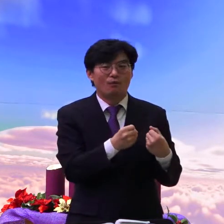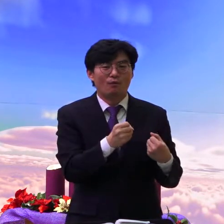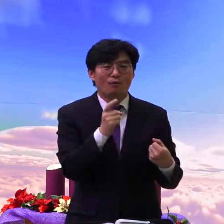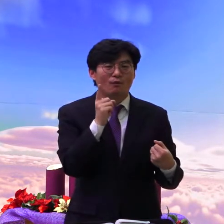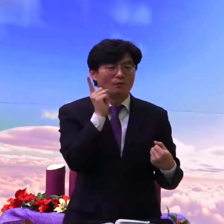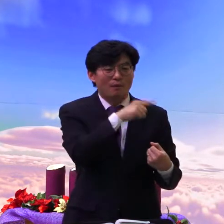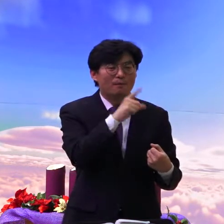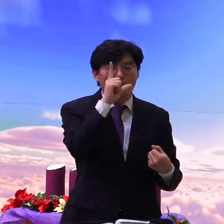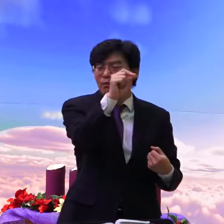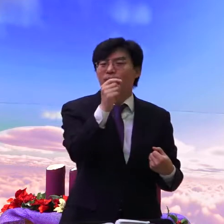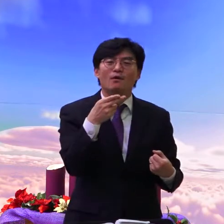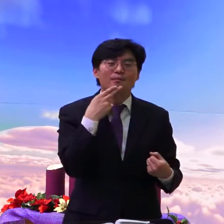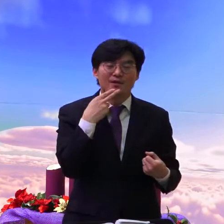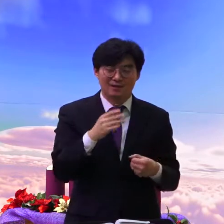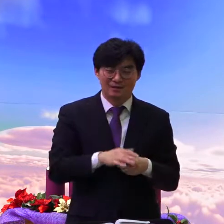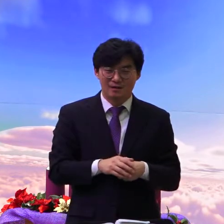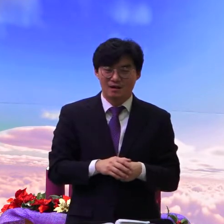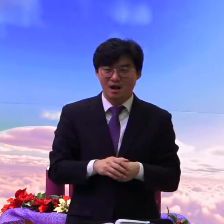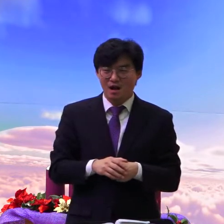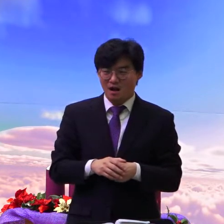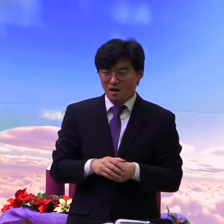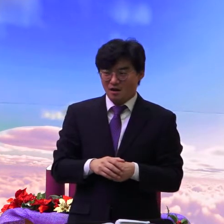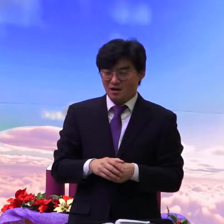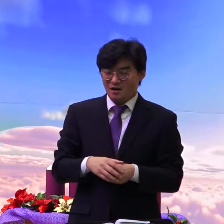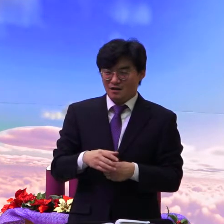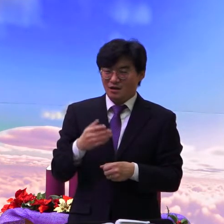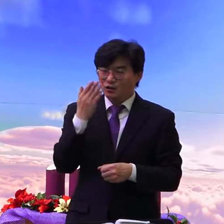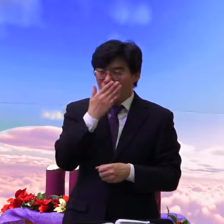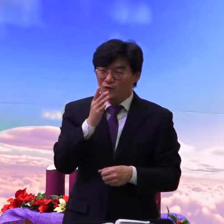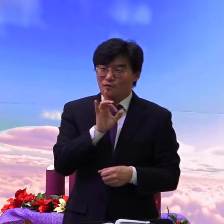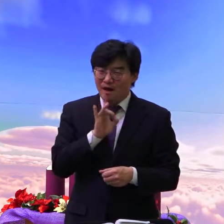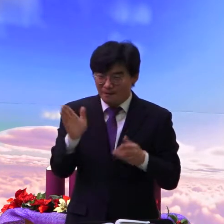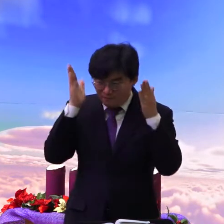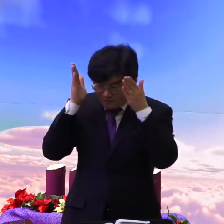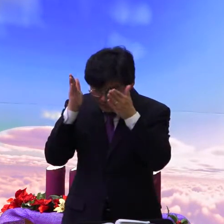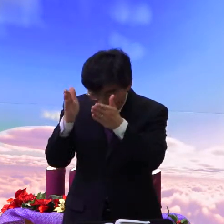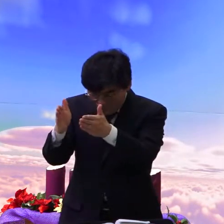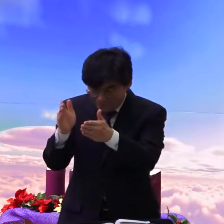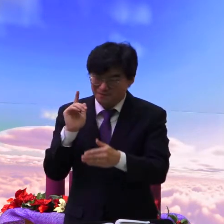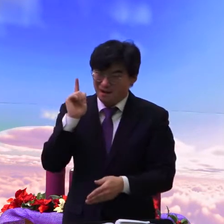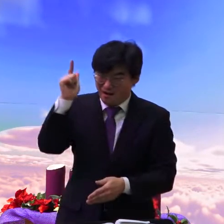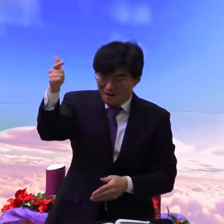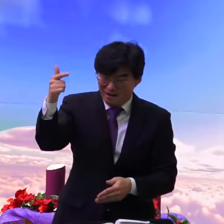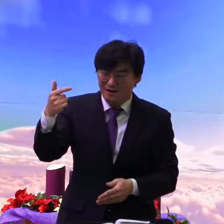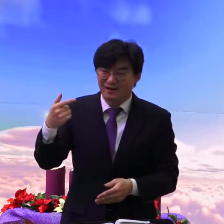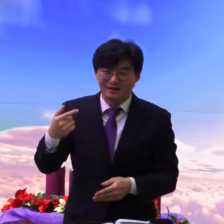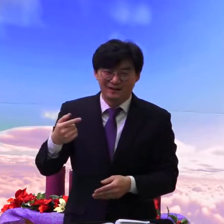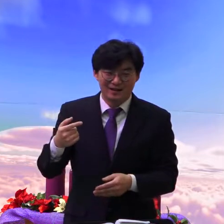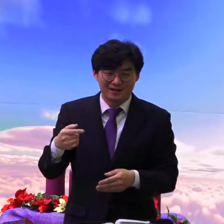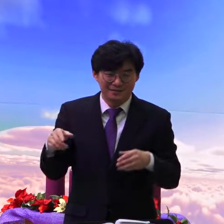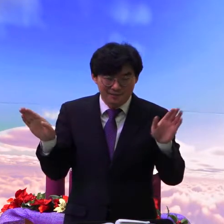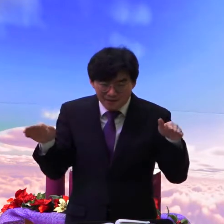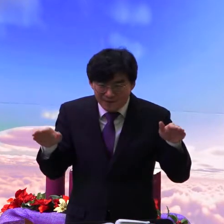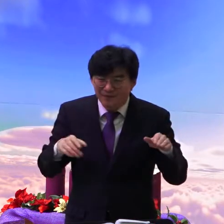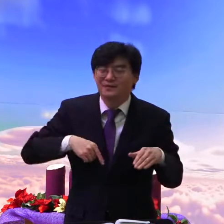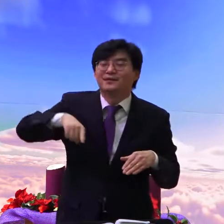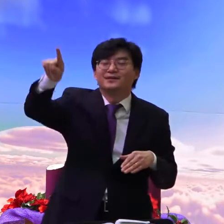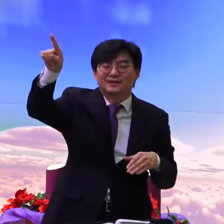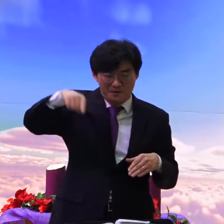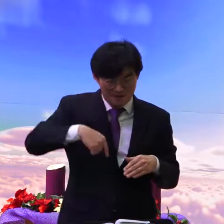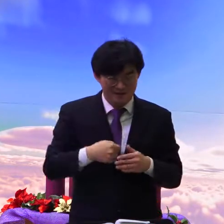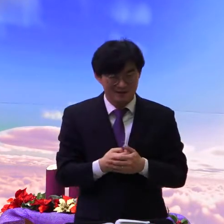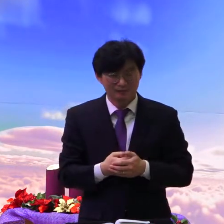하나님께서 만드셨을 때 호박벌은 꿀을 모으거나 비행하는 데 적합하지는 않아 보였습니다.